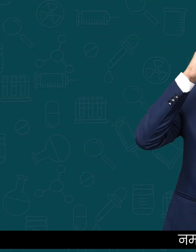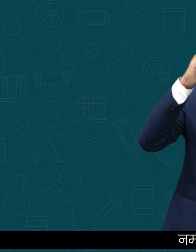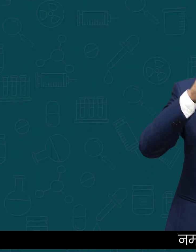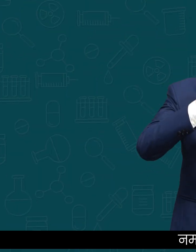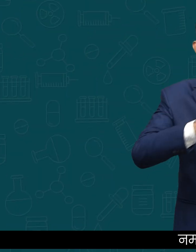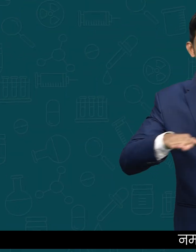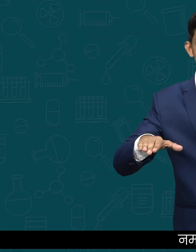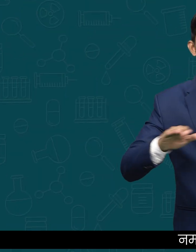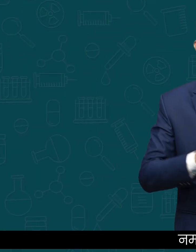नमस्कार विद्यार्थ्यांनो,